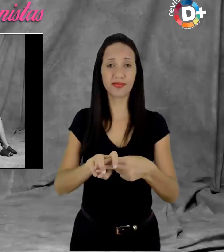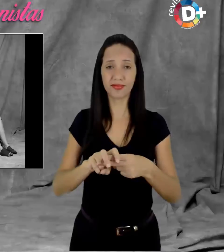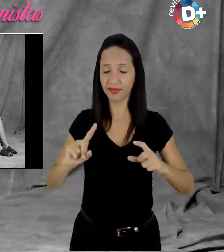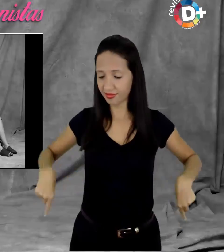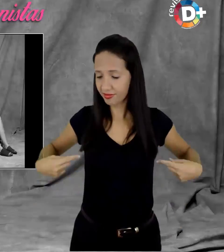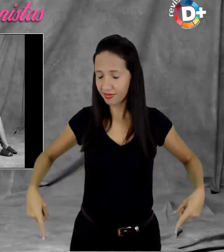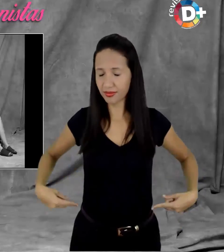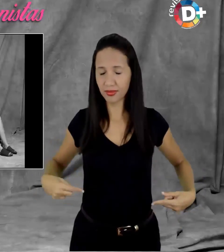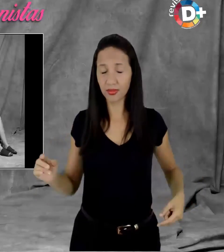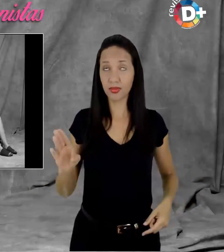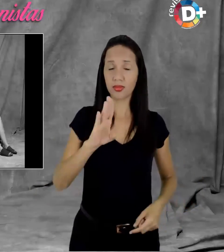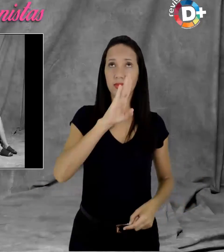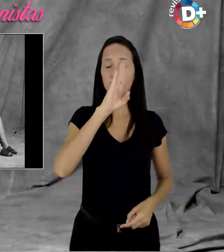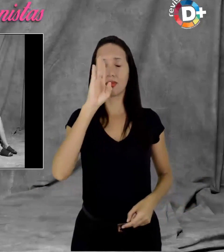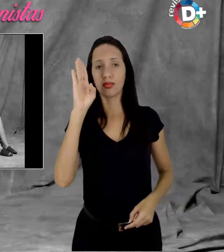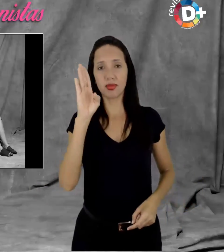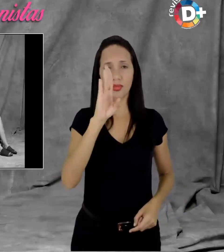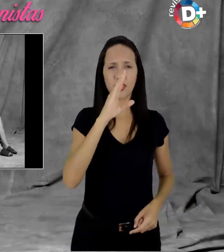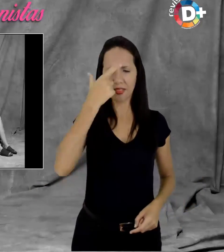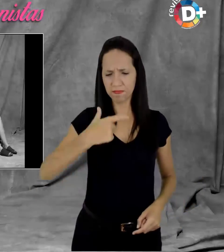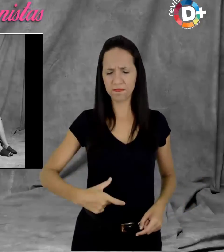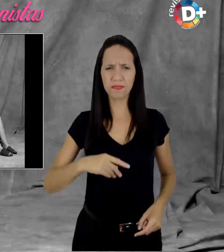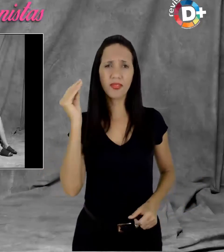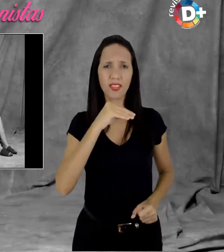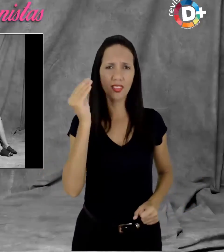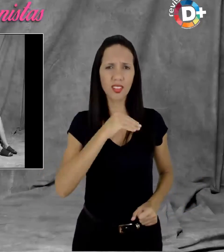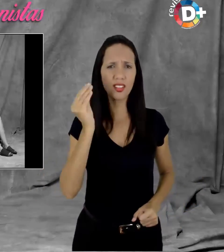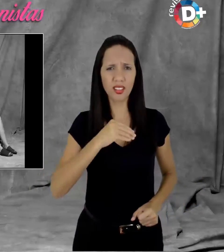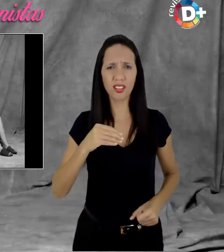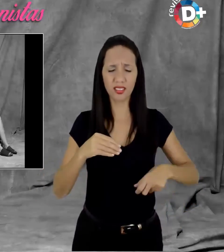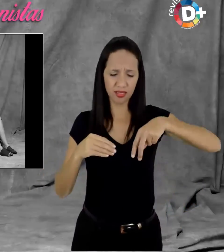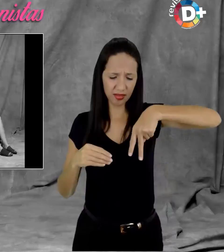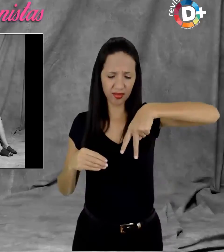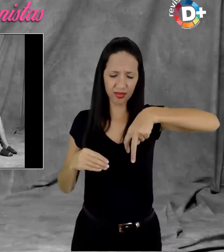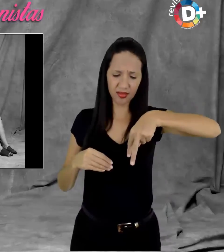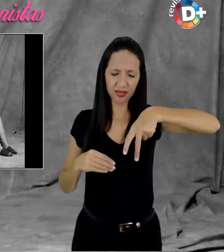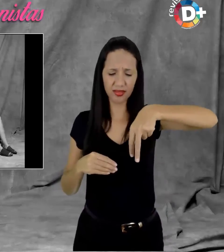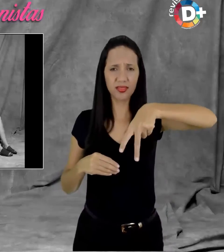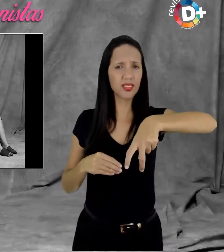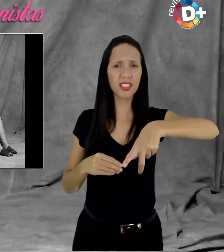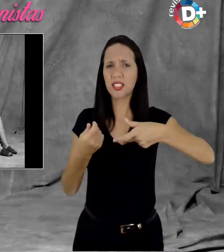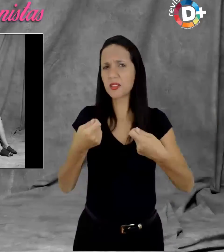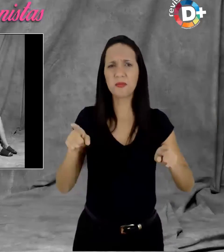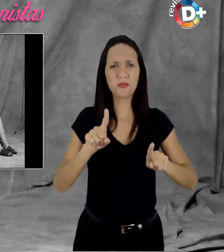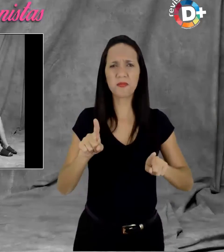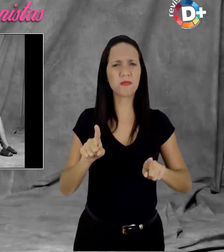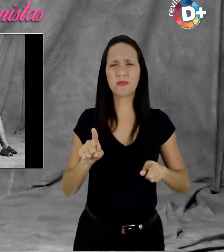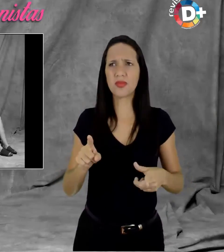rodas. Sente tontura e, embora fraco, tem o movimento das pernas. Eu não